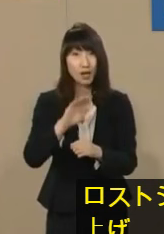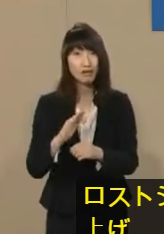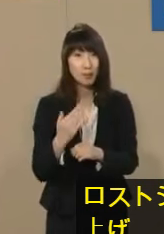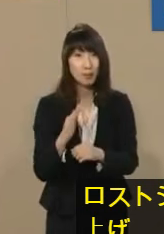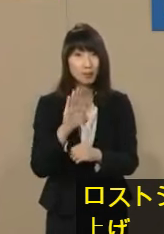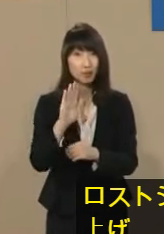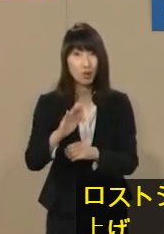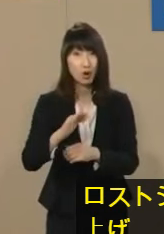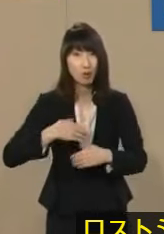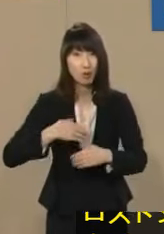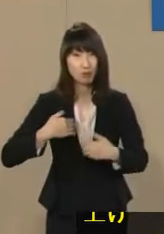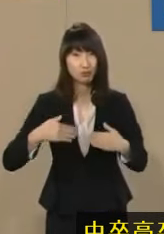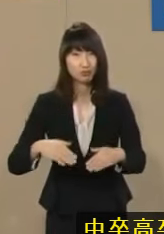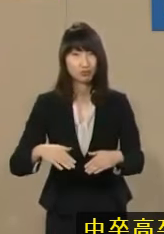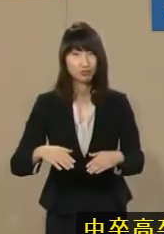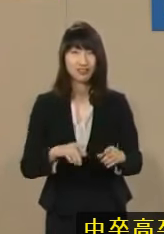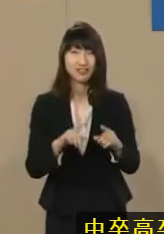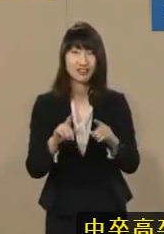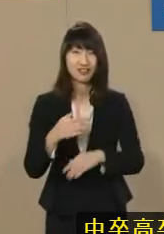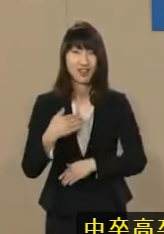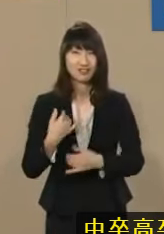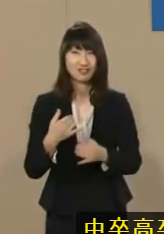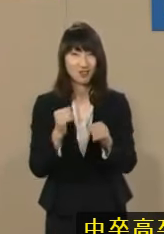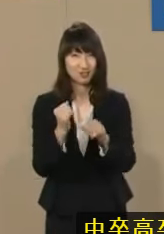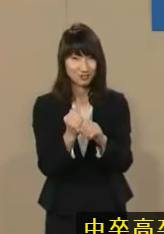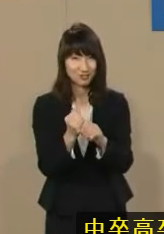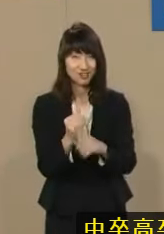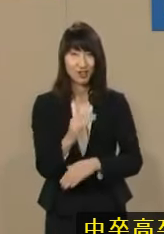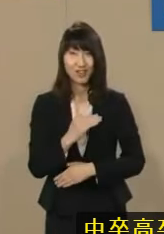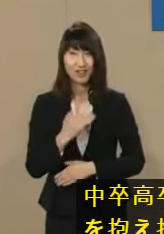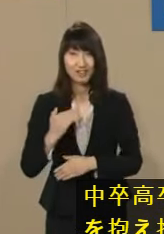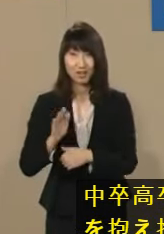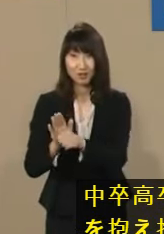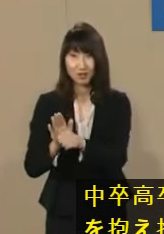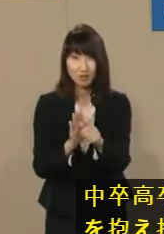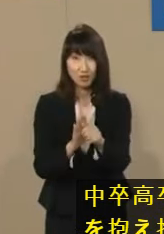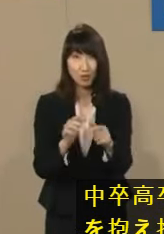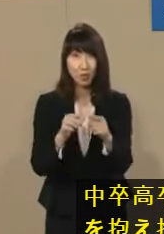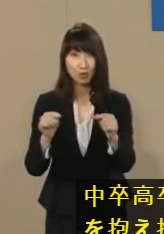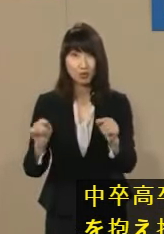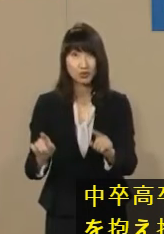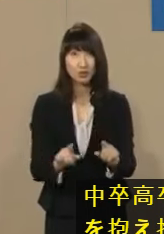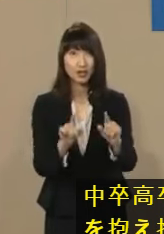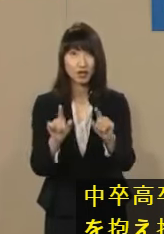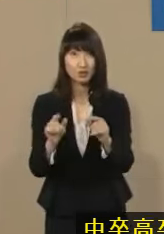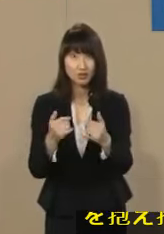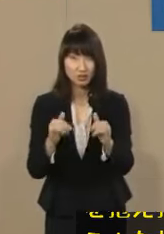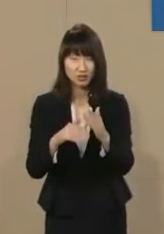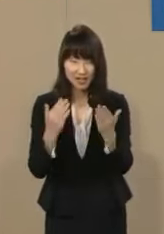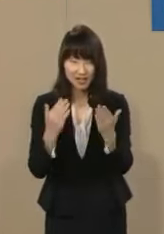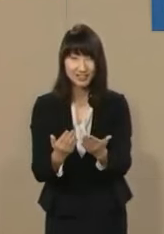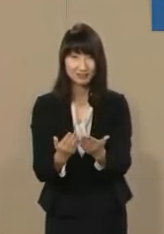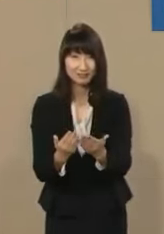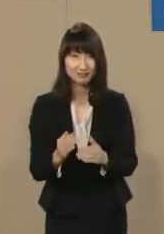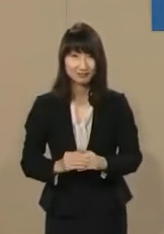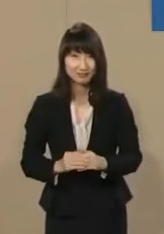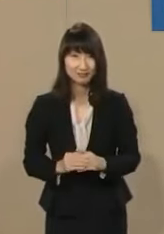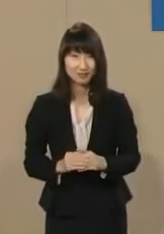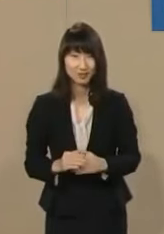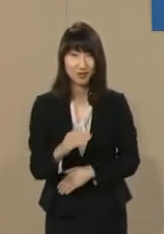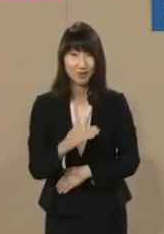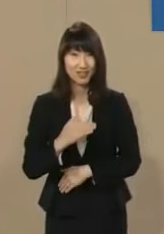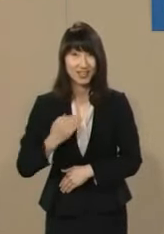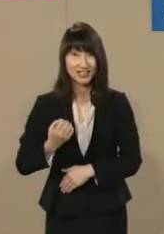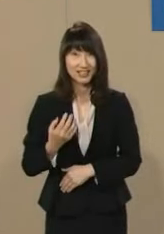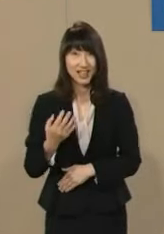抱えることなく暮らせる、そんな社会を作る。私たちがお仕えするのはこの国に生きるすべての人々、それが私